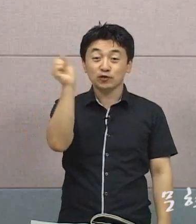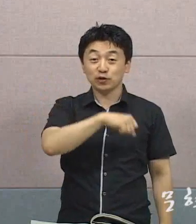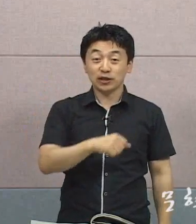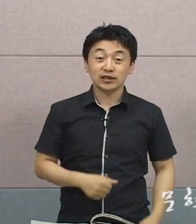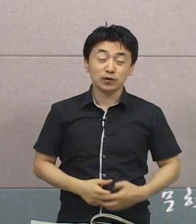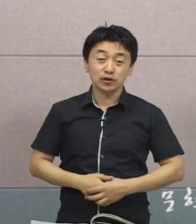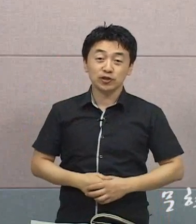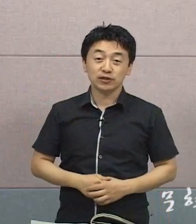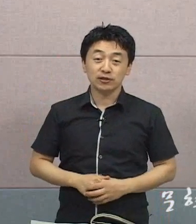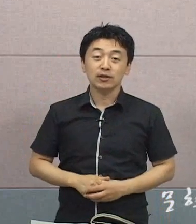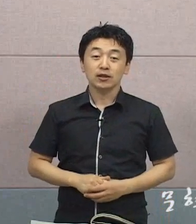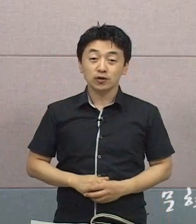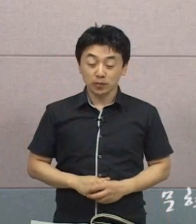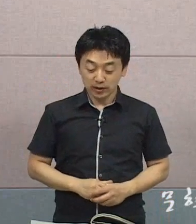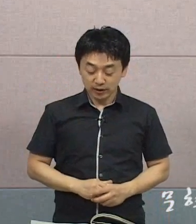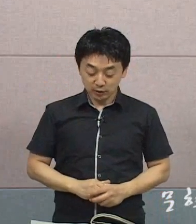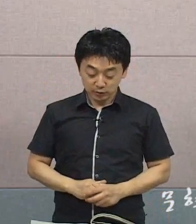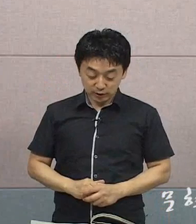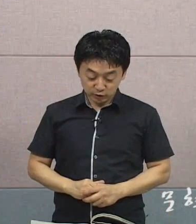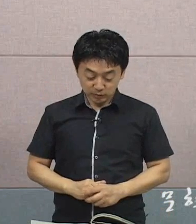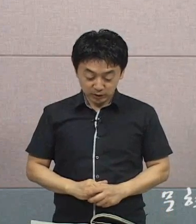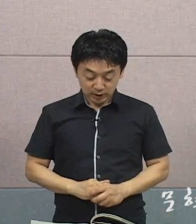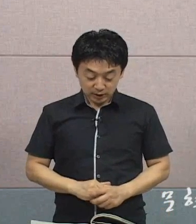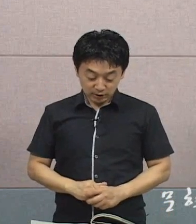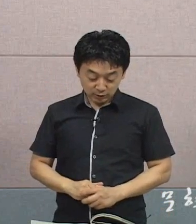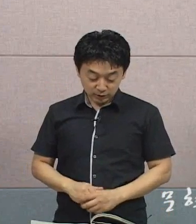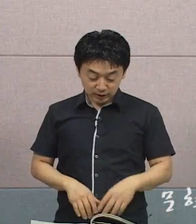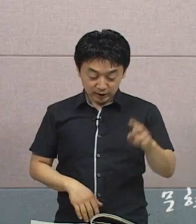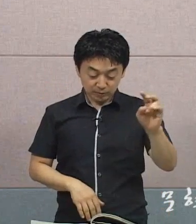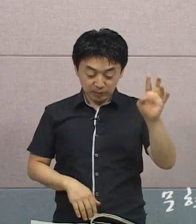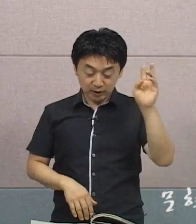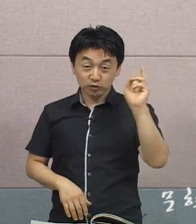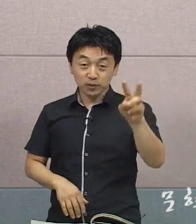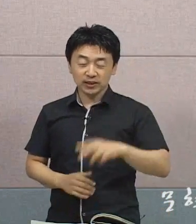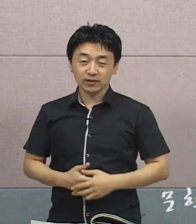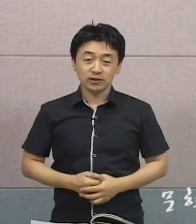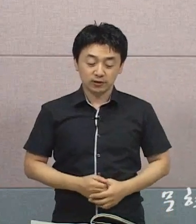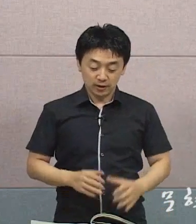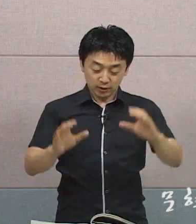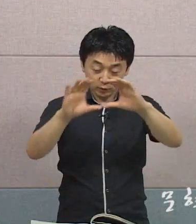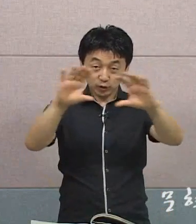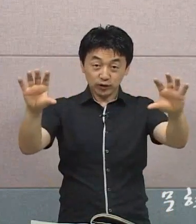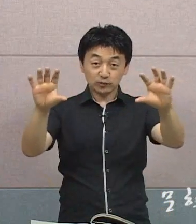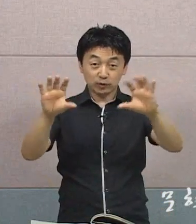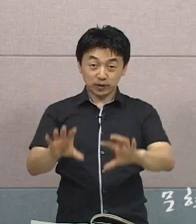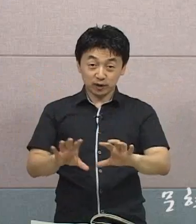이걸 같이 사용을 해주시거든요. 그래서 좀 편하게 사용을 해주시면 될 것 같고요. 자, 24페이지 두 번째 단어는요. 위에 두 개를 받고 밑에 걸 보는